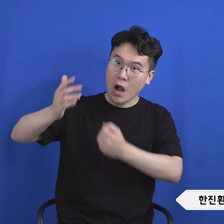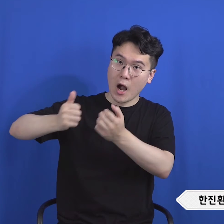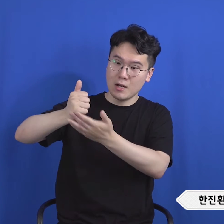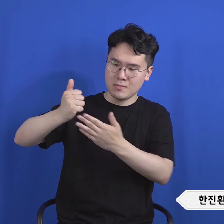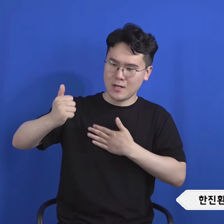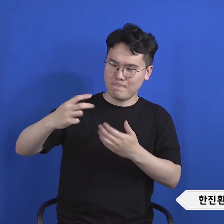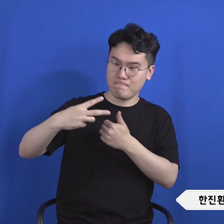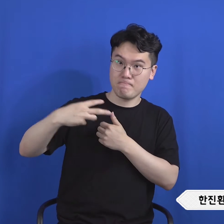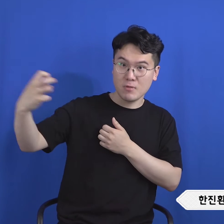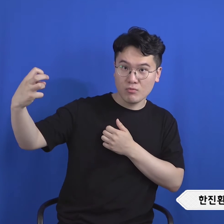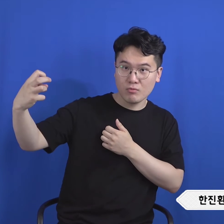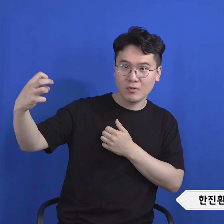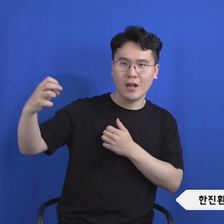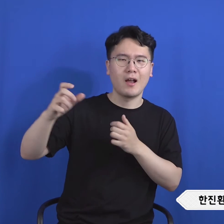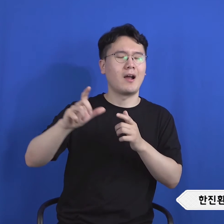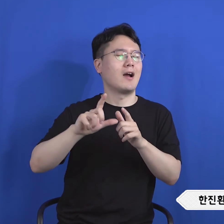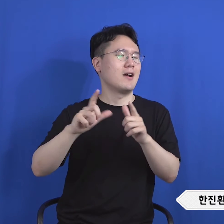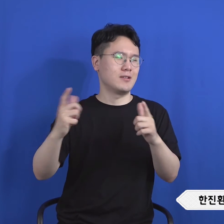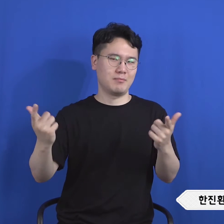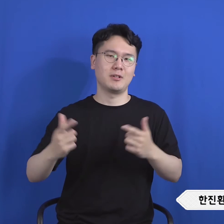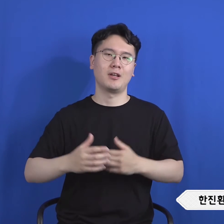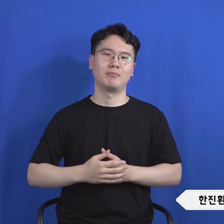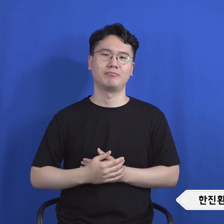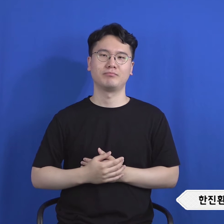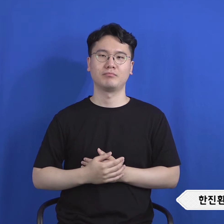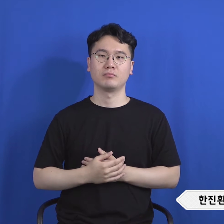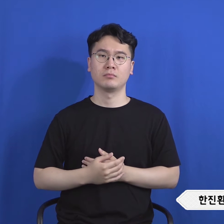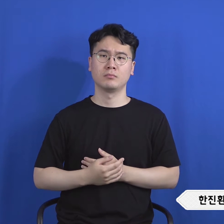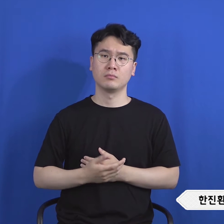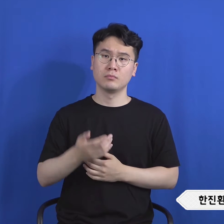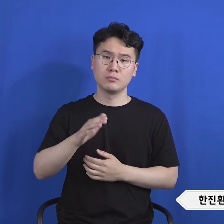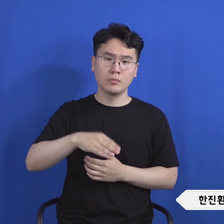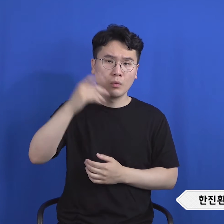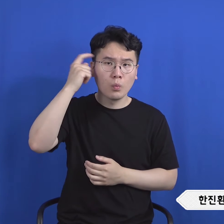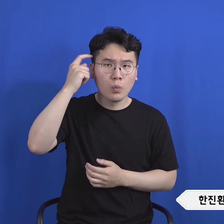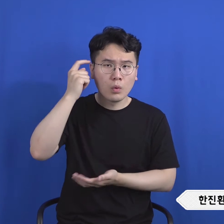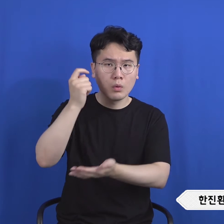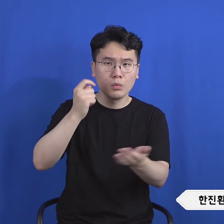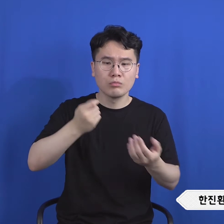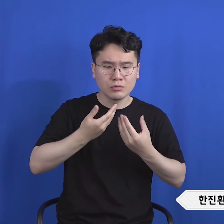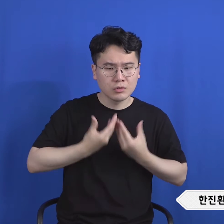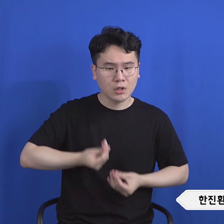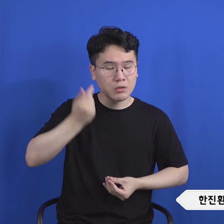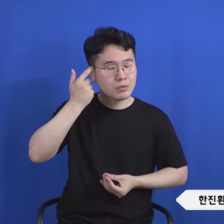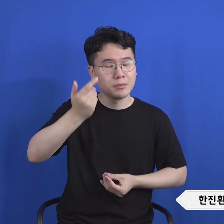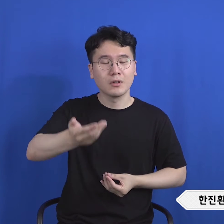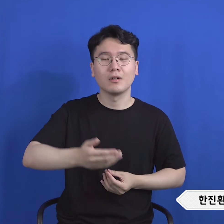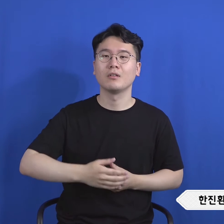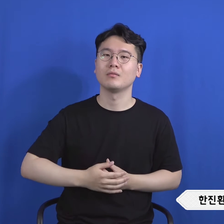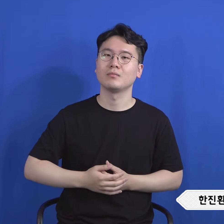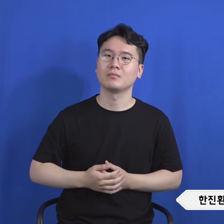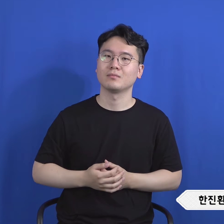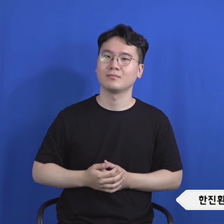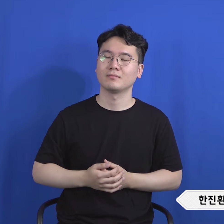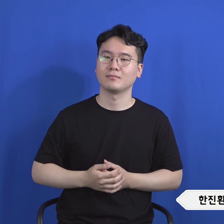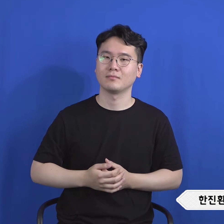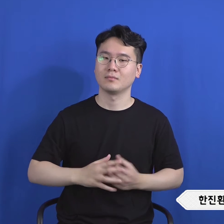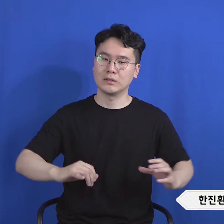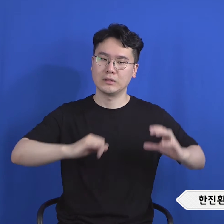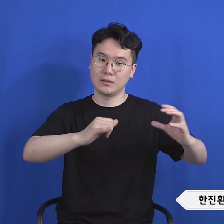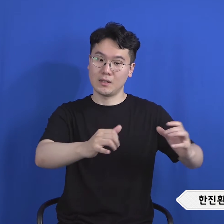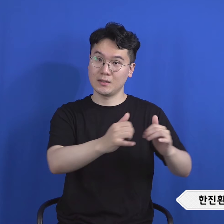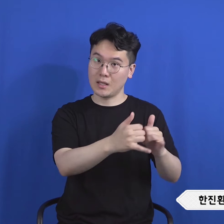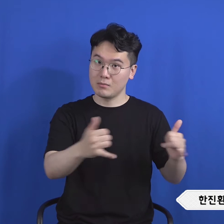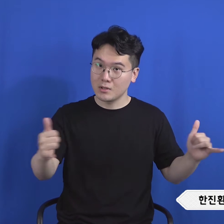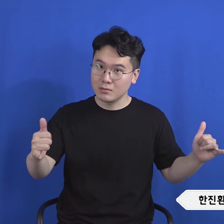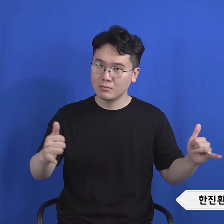하나님은 우리를 덜 사랑하지 않습니다. 그런데 우리가 왜 좌절할 것입니까? 세상 사람들은